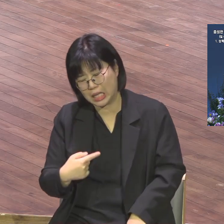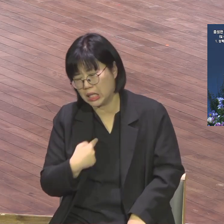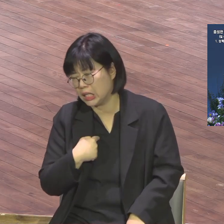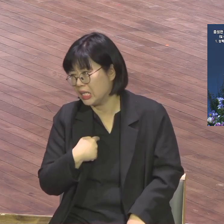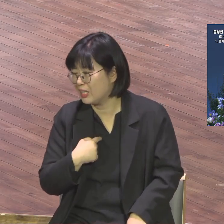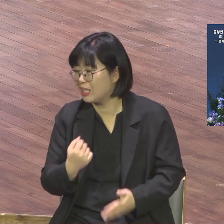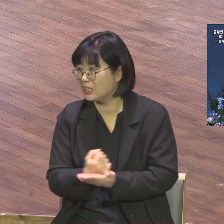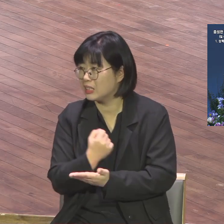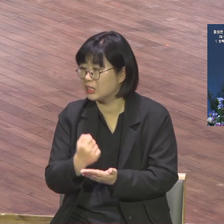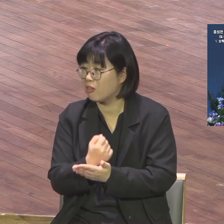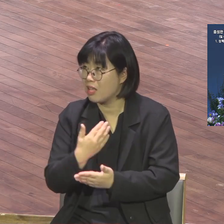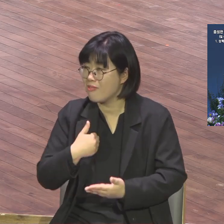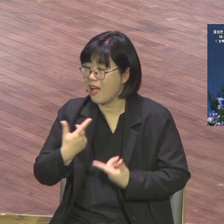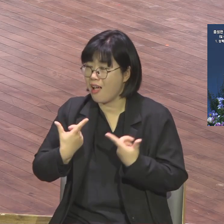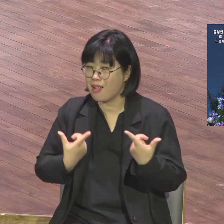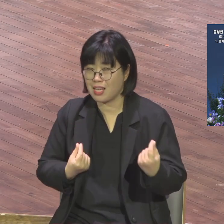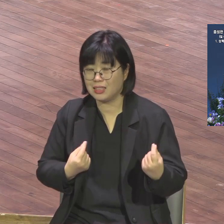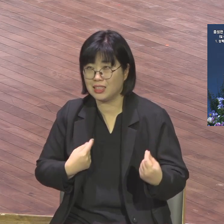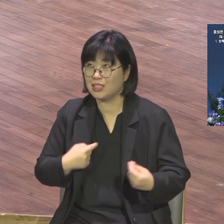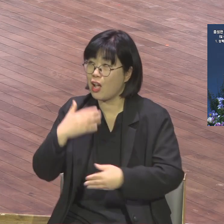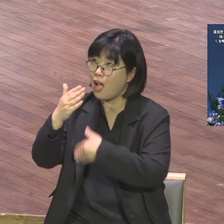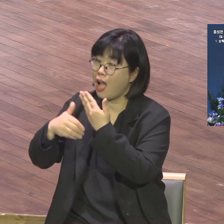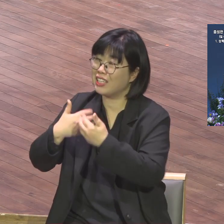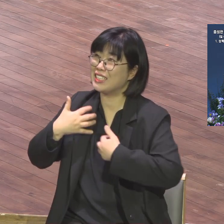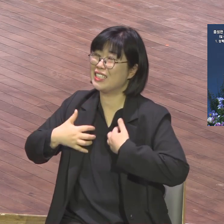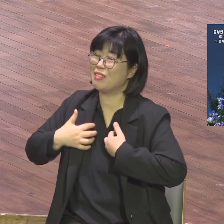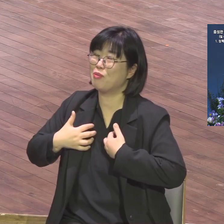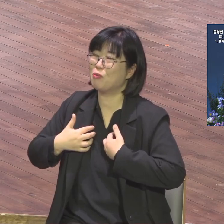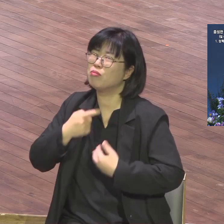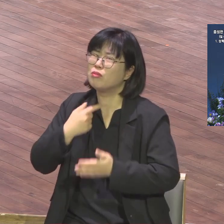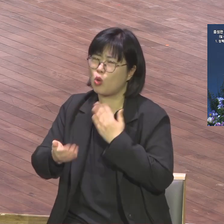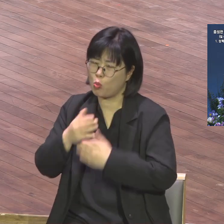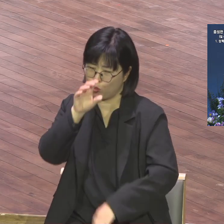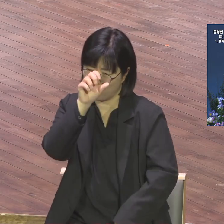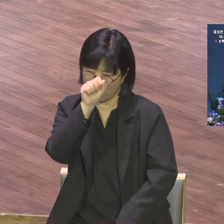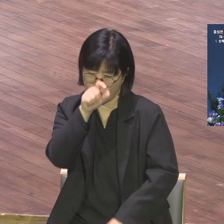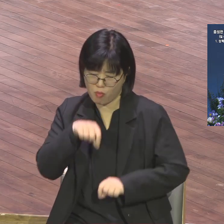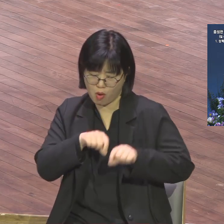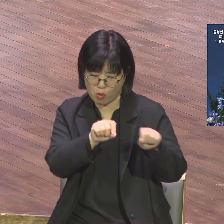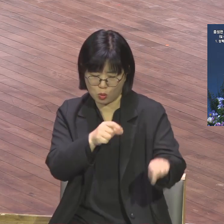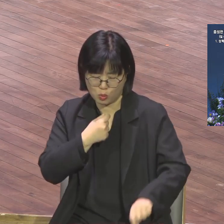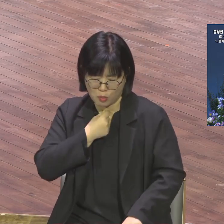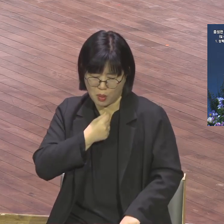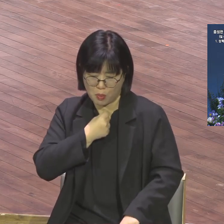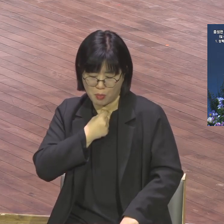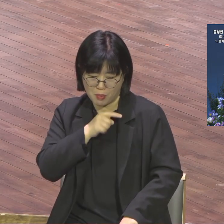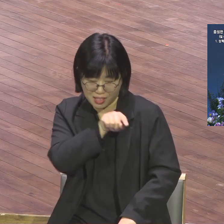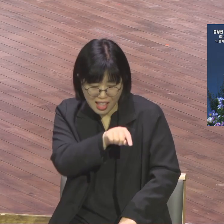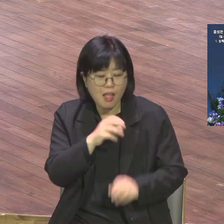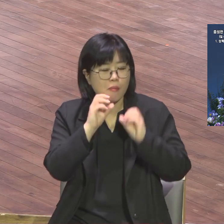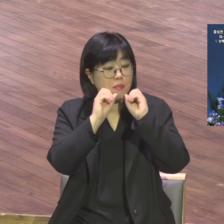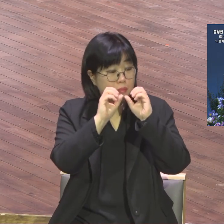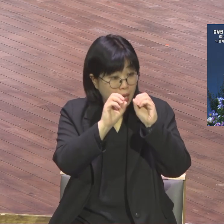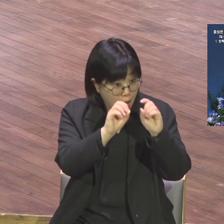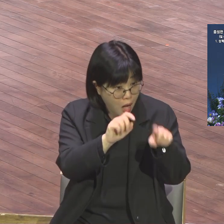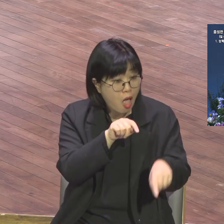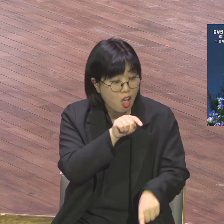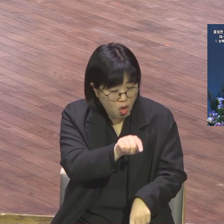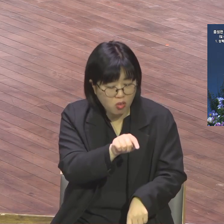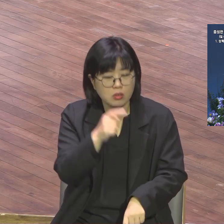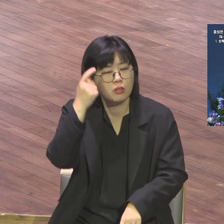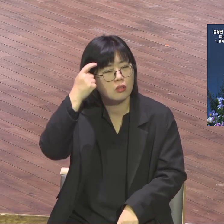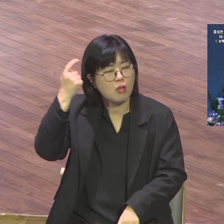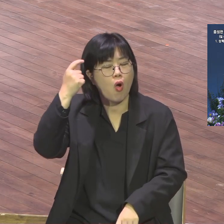텐데 이런 마음을 가진 자는 이미 성장한 사람이에요 그 최고 성장한 사람은 전도